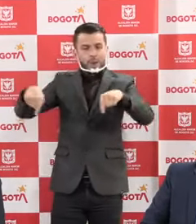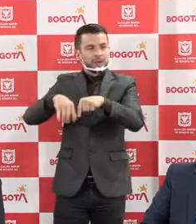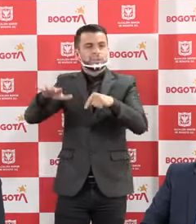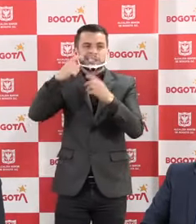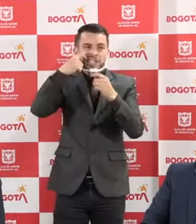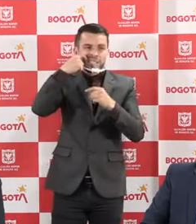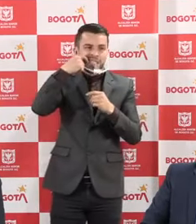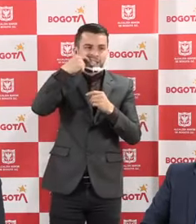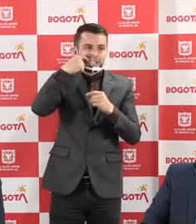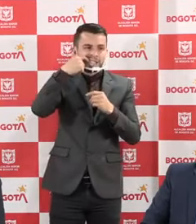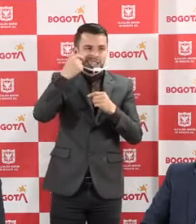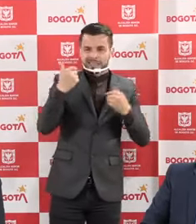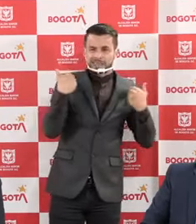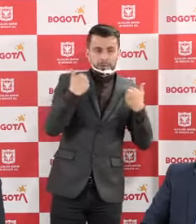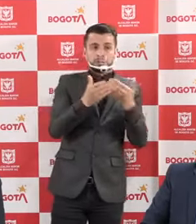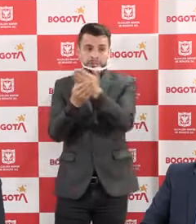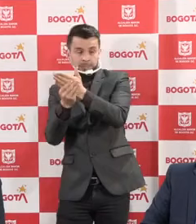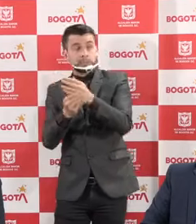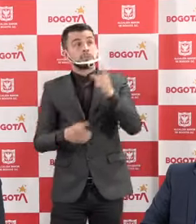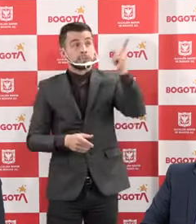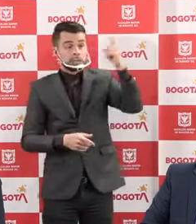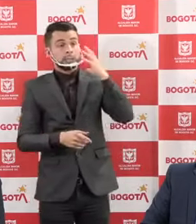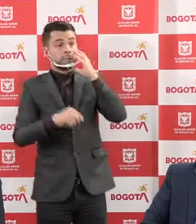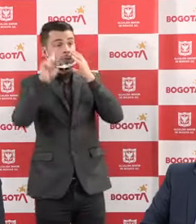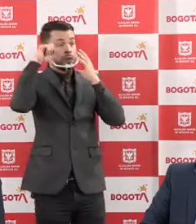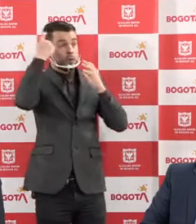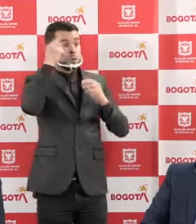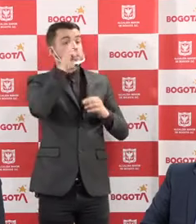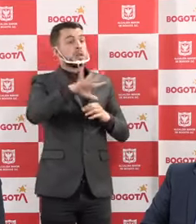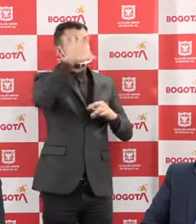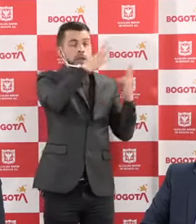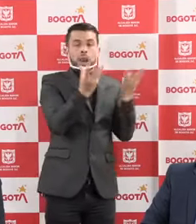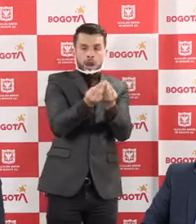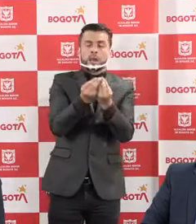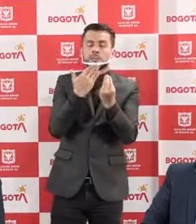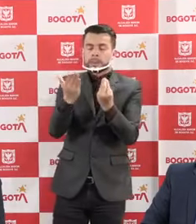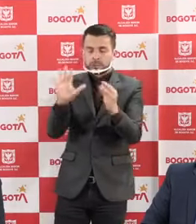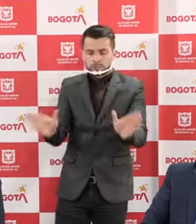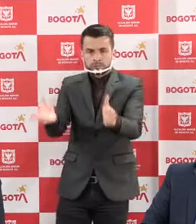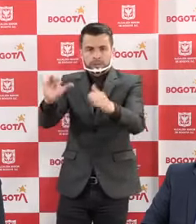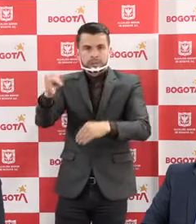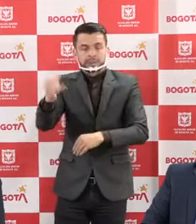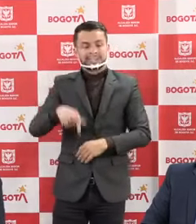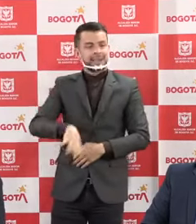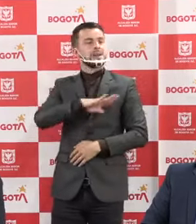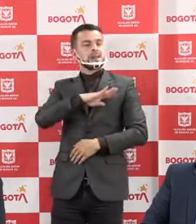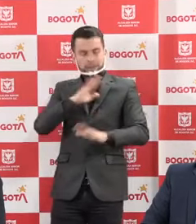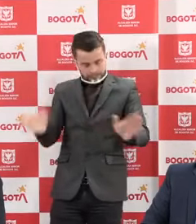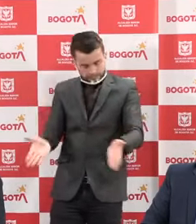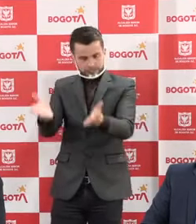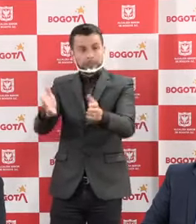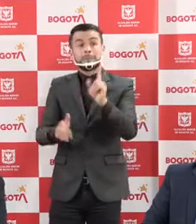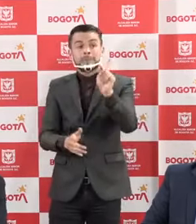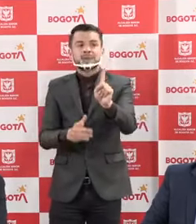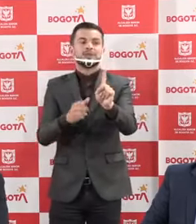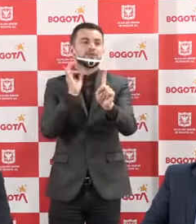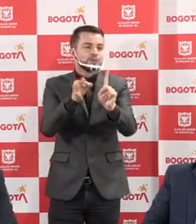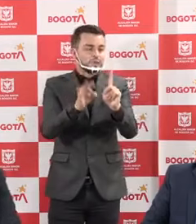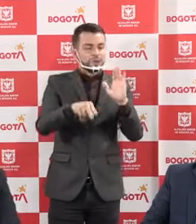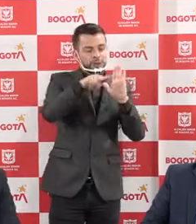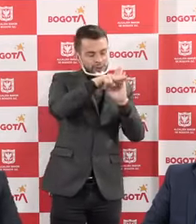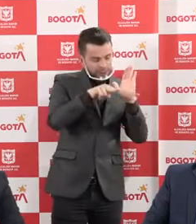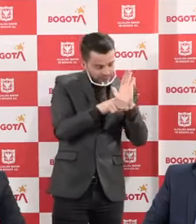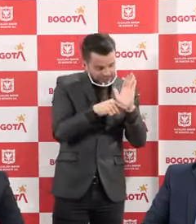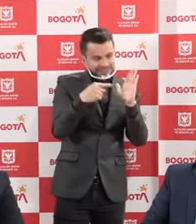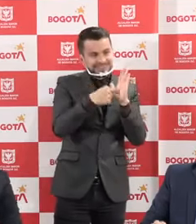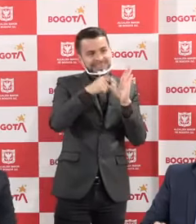gobierno nacional los autorizó la alcaldía de bogotá también los sin autorizados previo el cumplimiento y el acatamiento del protocolo específico y